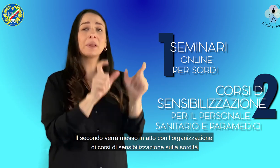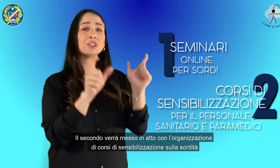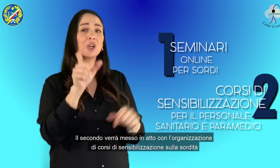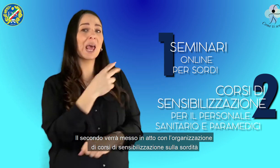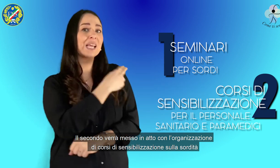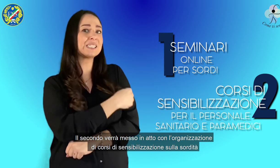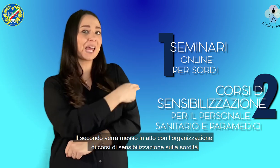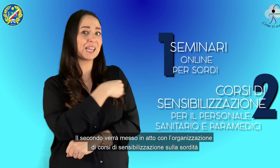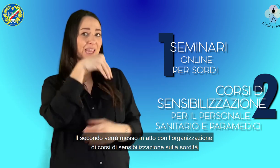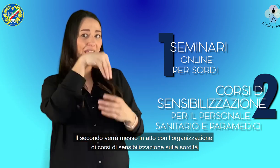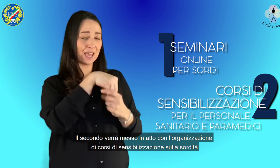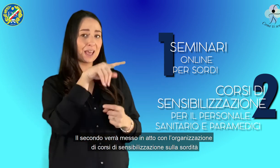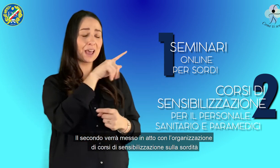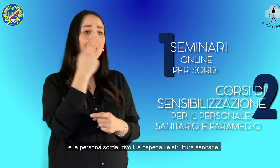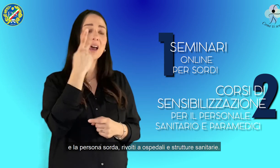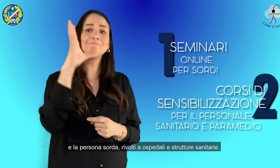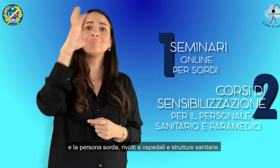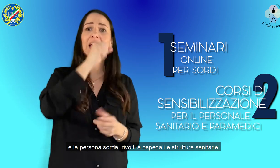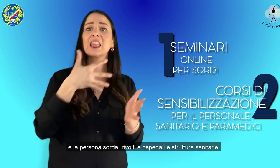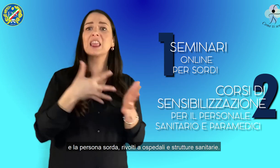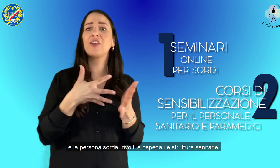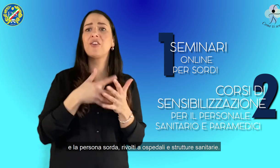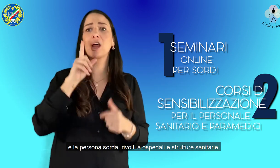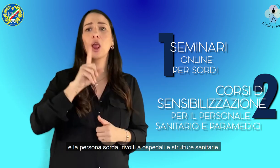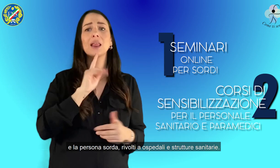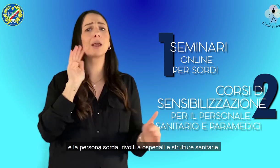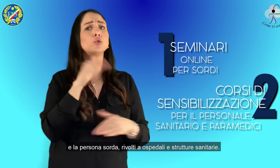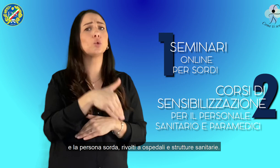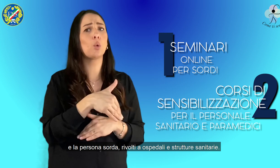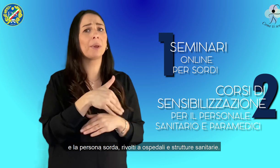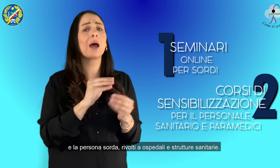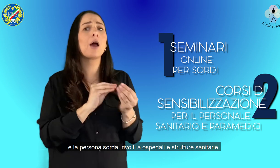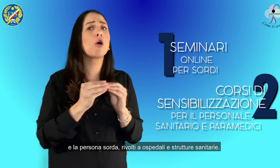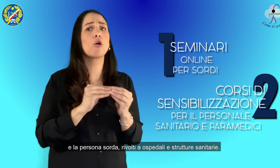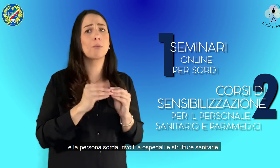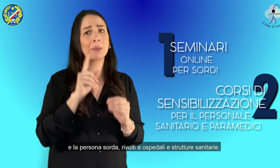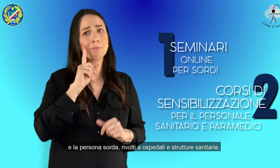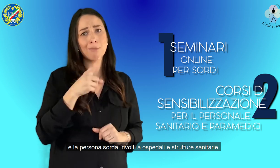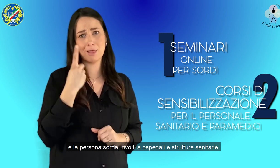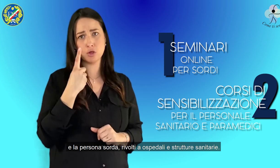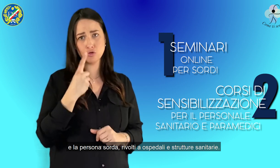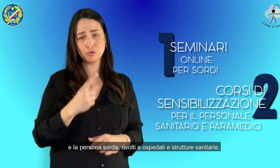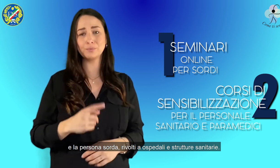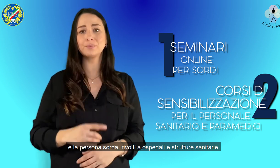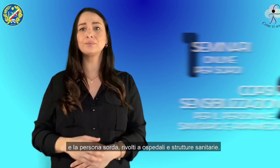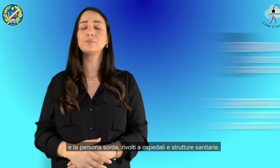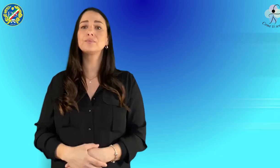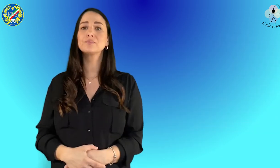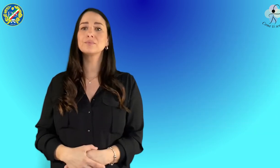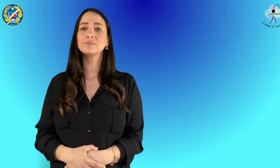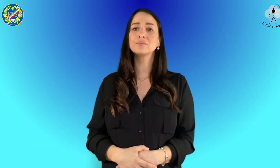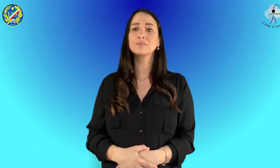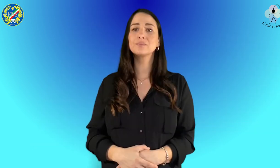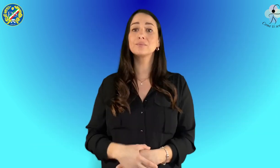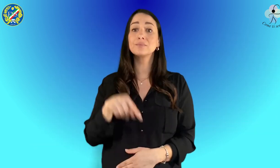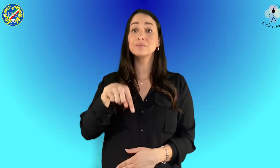sorda, rivolti a ospedali e strutture sanitarie. Il gruppo di lavoro fa capo alla sede centrale ENS e si avvale del